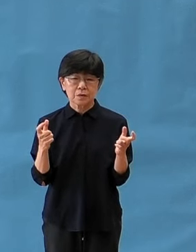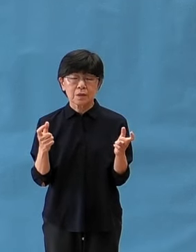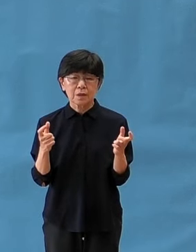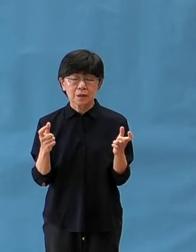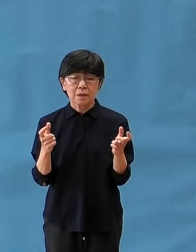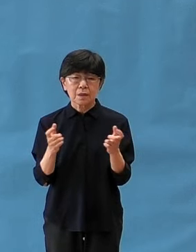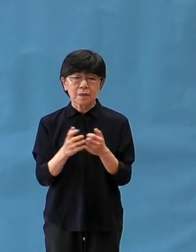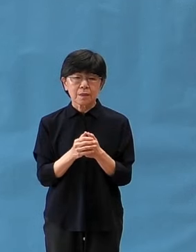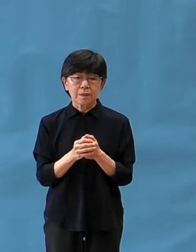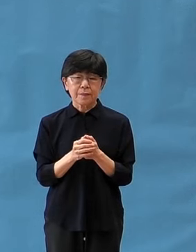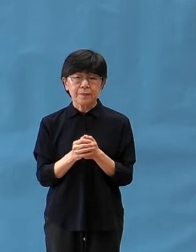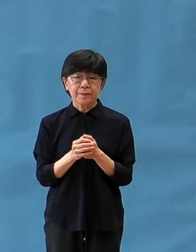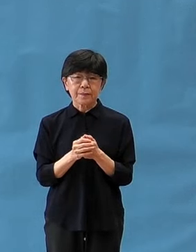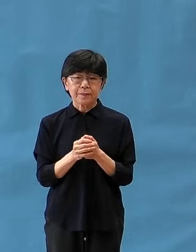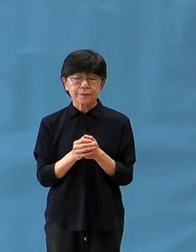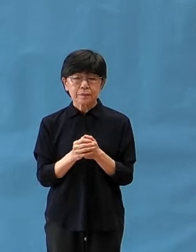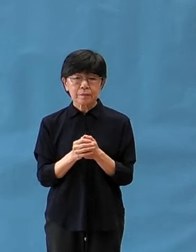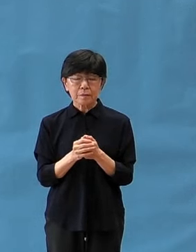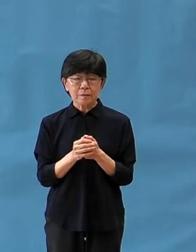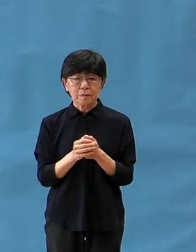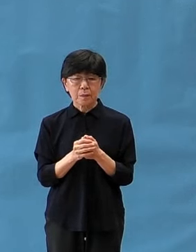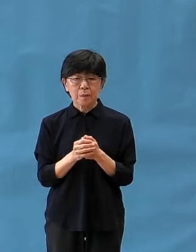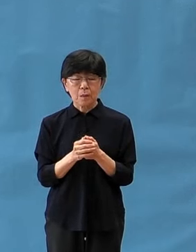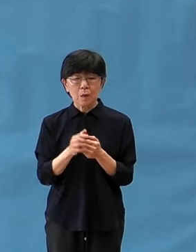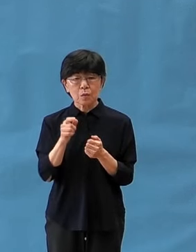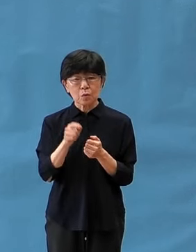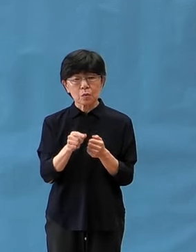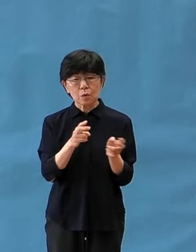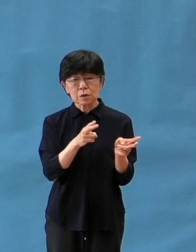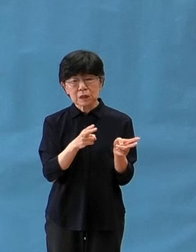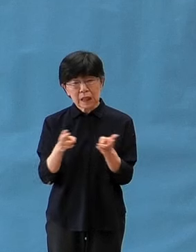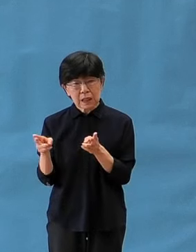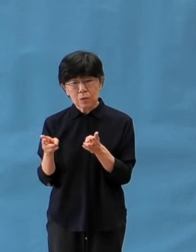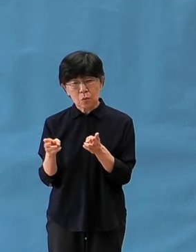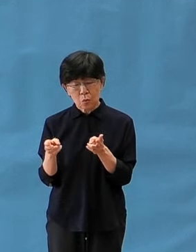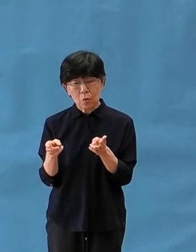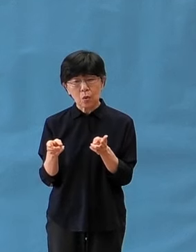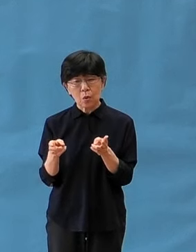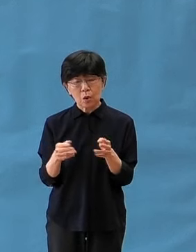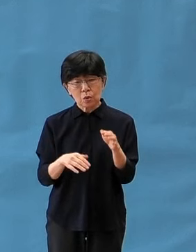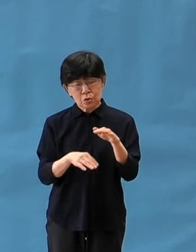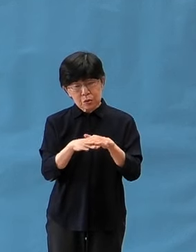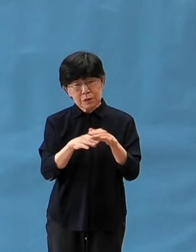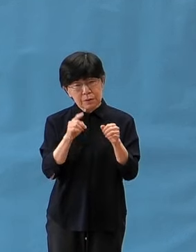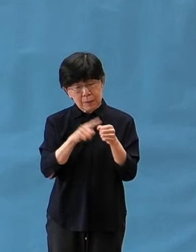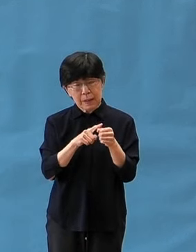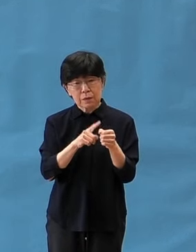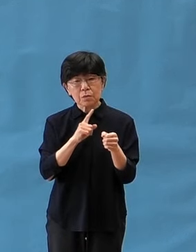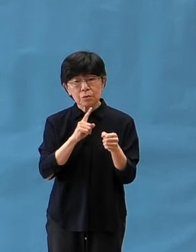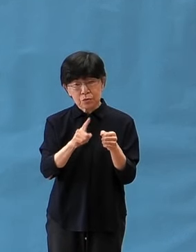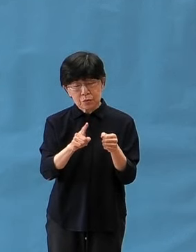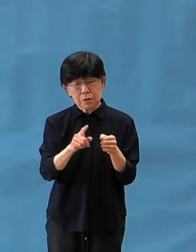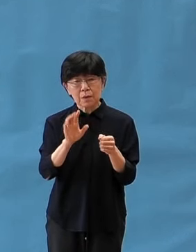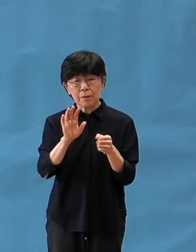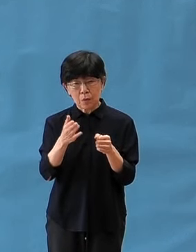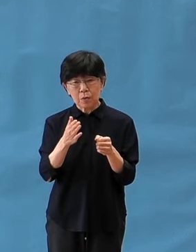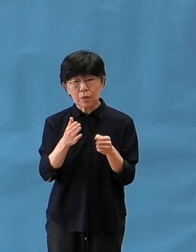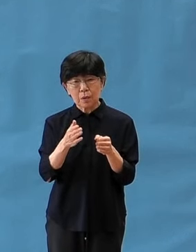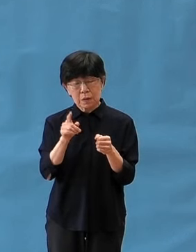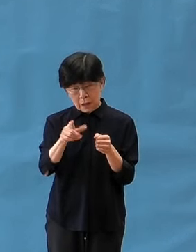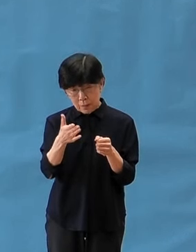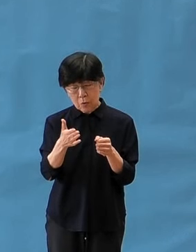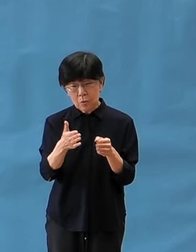それはその制度あの施策の充実とセットだけど、それでもやっぱり反対が多い